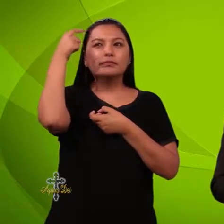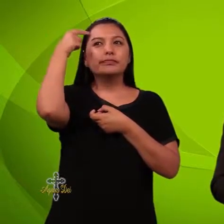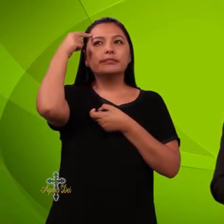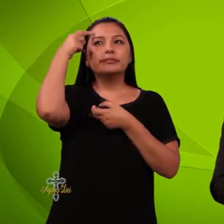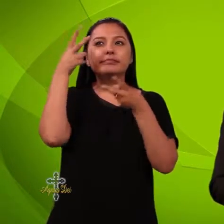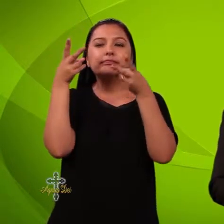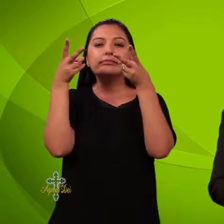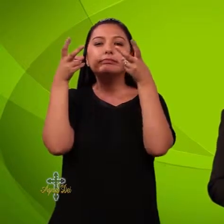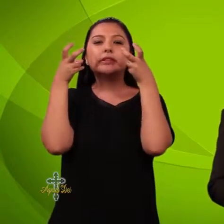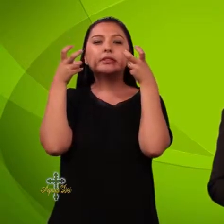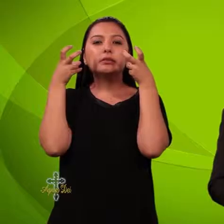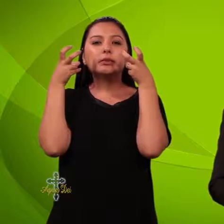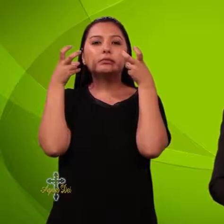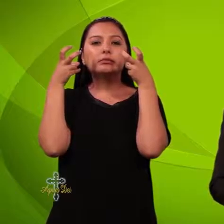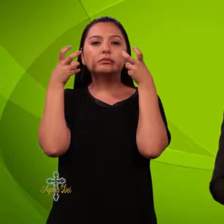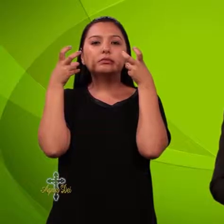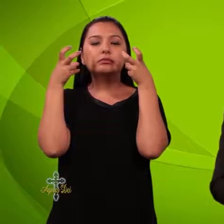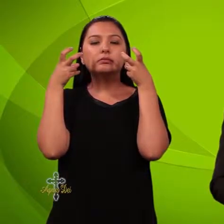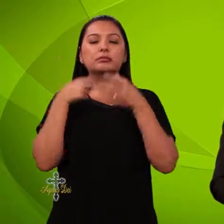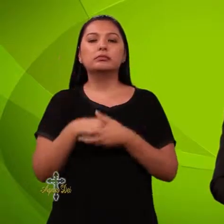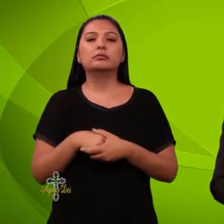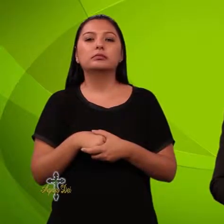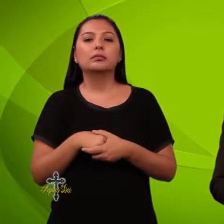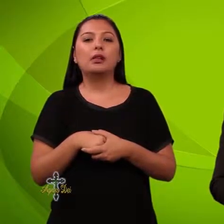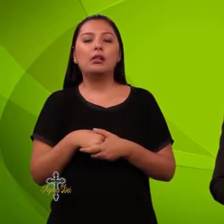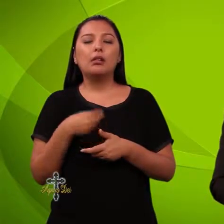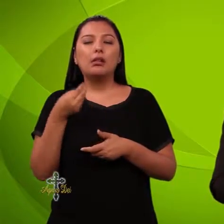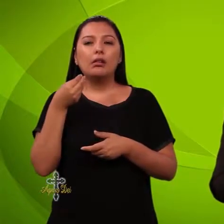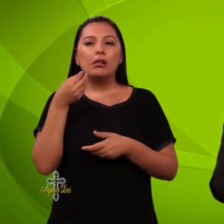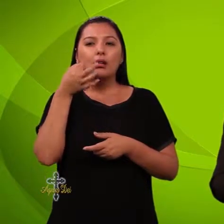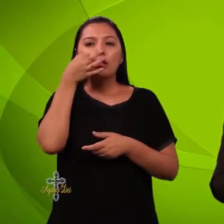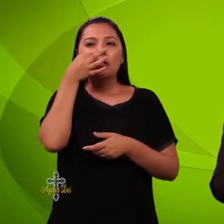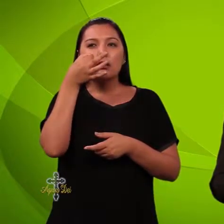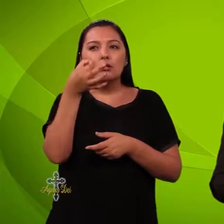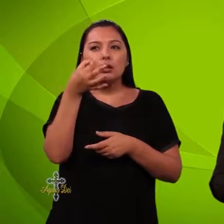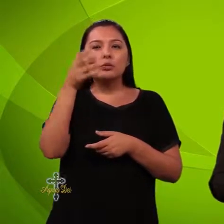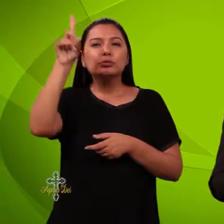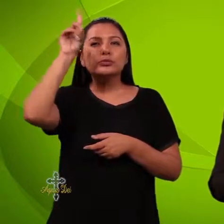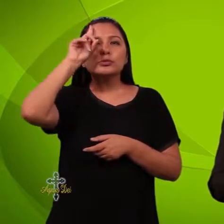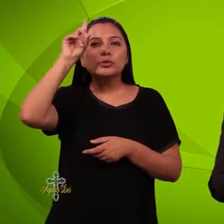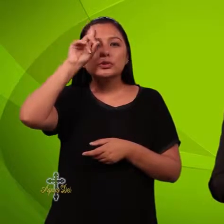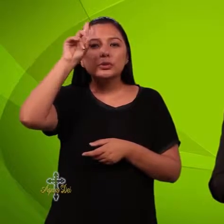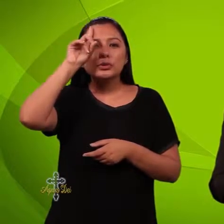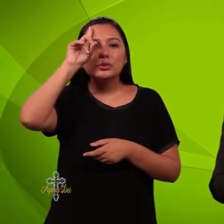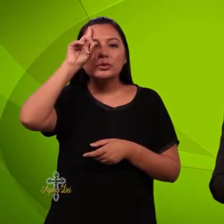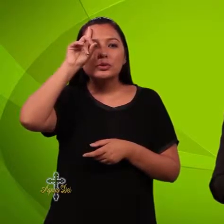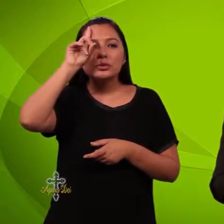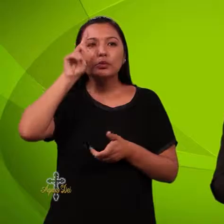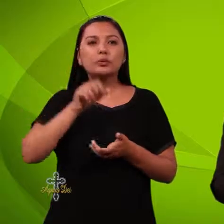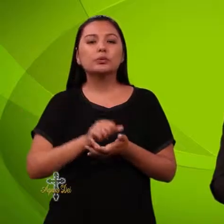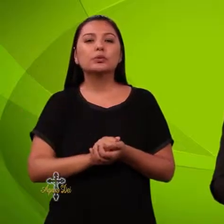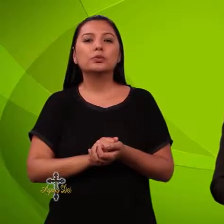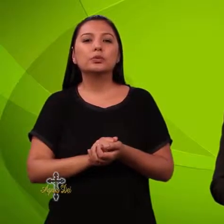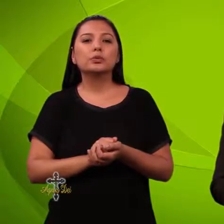Nova. Para você, o que é o tempo da Páscoa? O tempo de Páscoa.